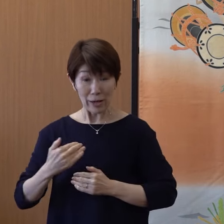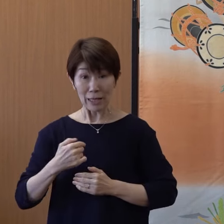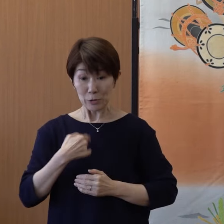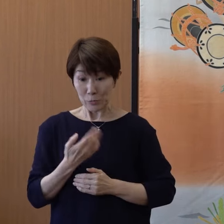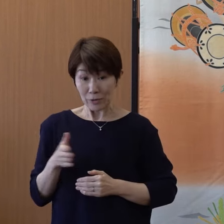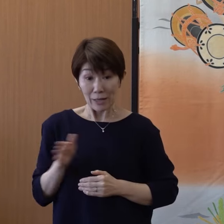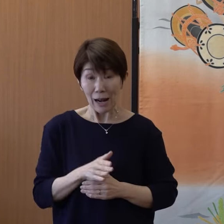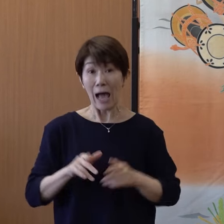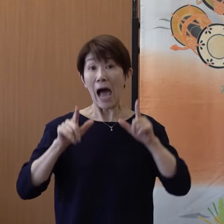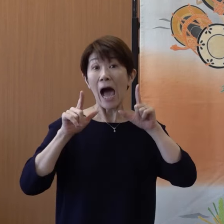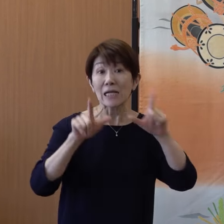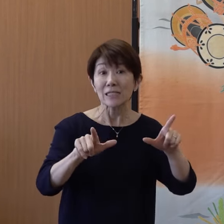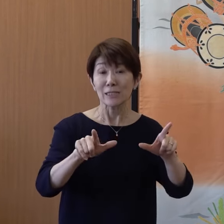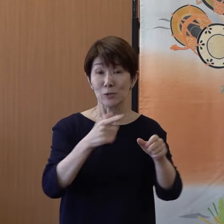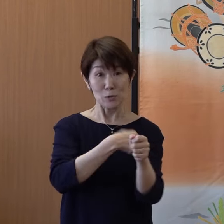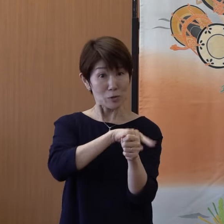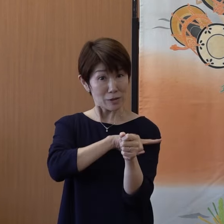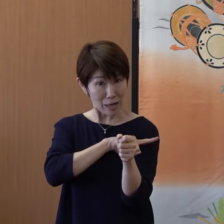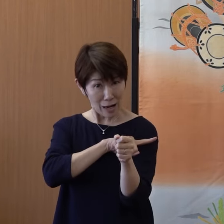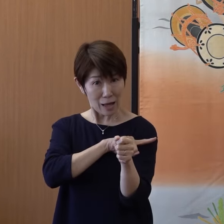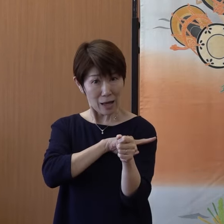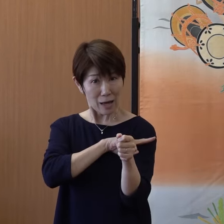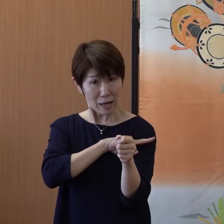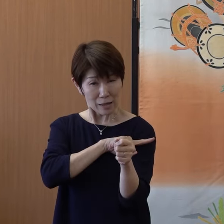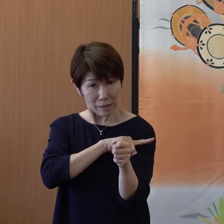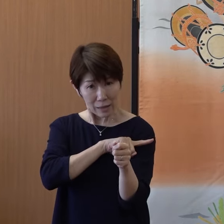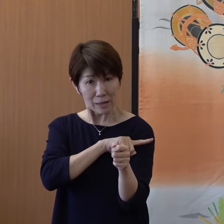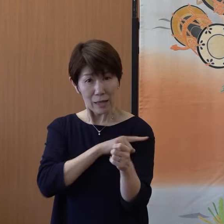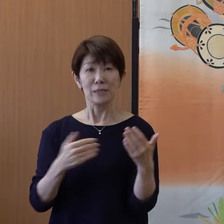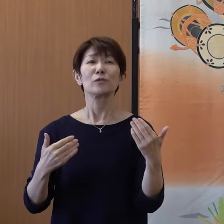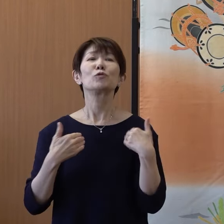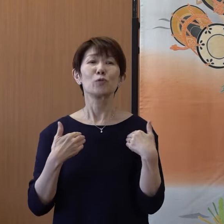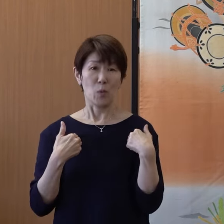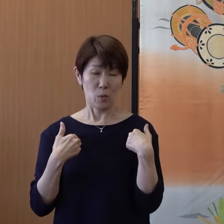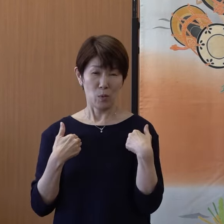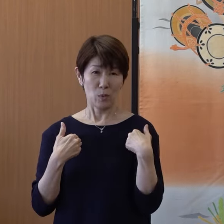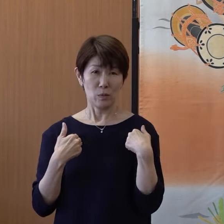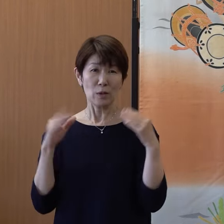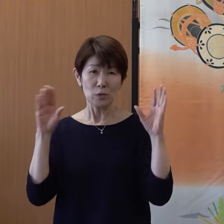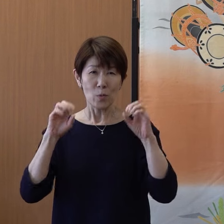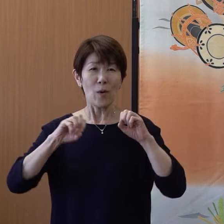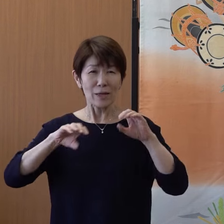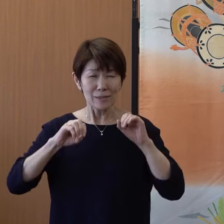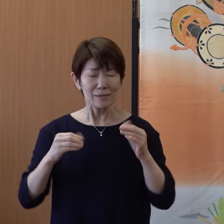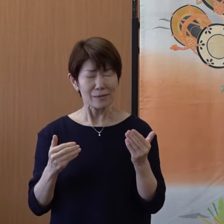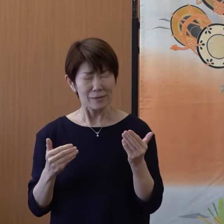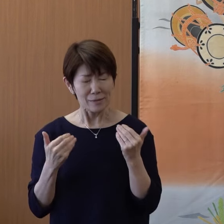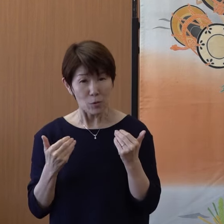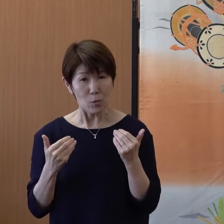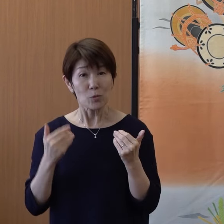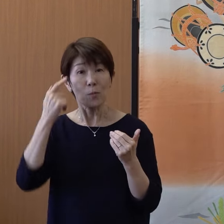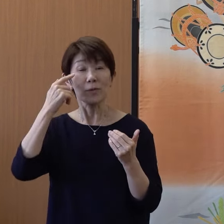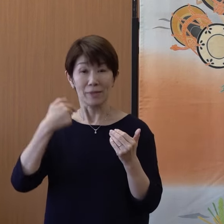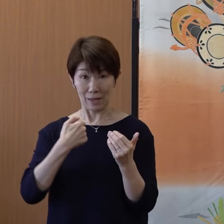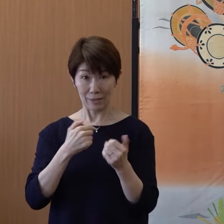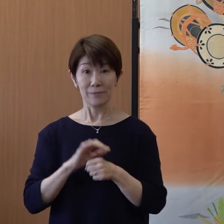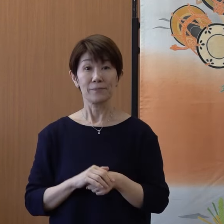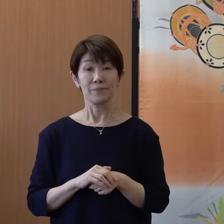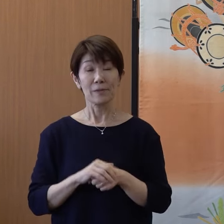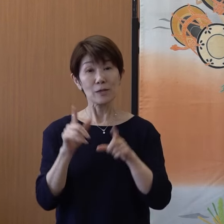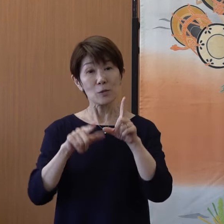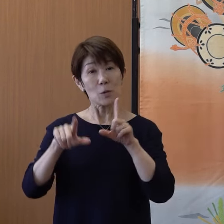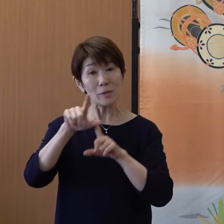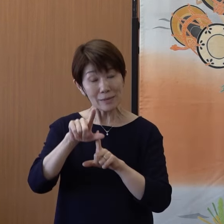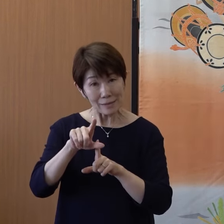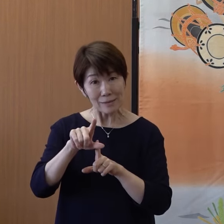を蓄えなければいけないということの情報発信の必要性を感じたところでもあります。そうした中で、より伝わりや